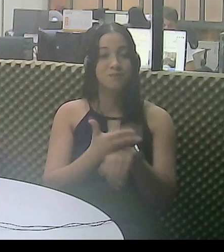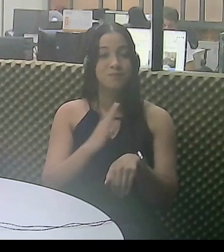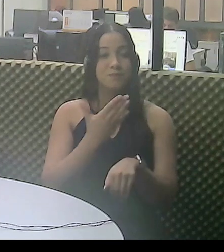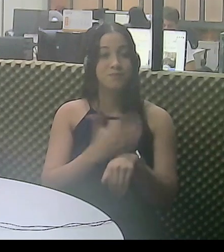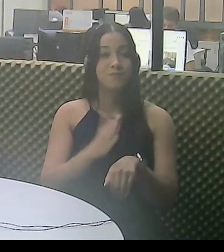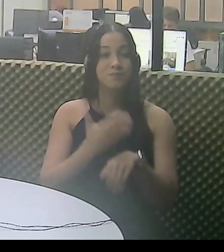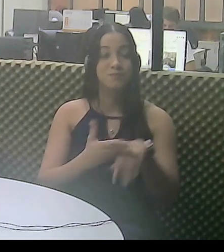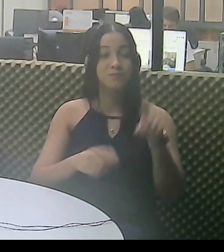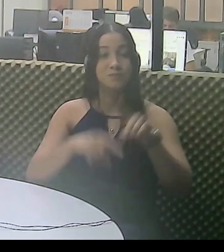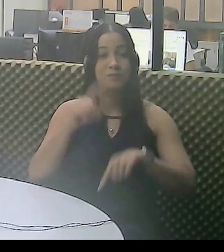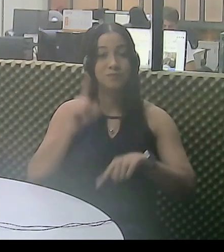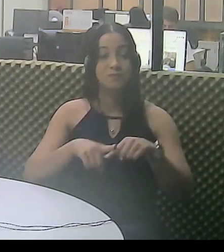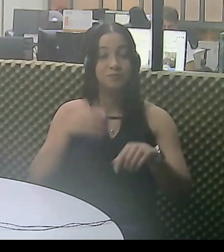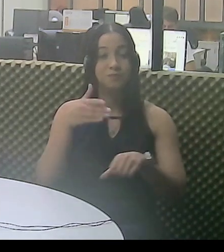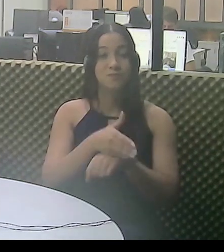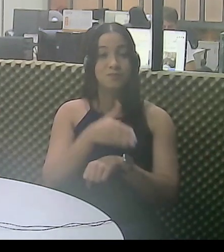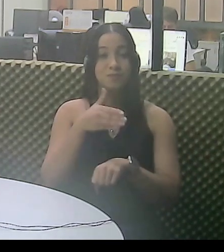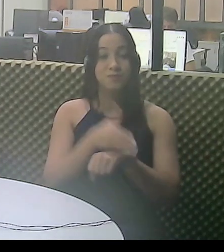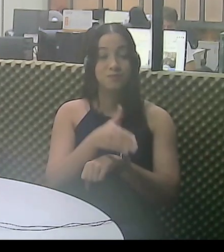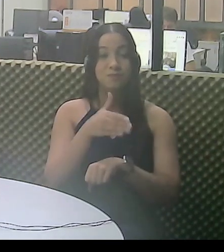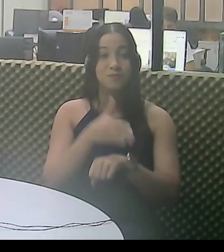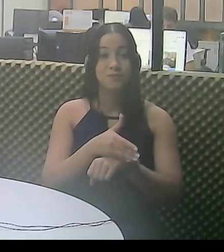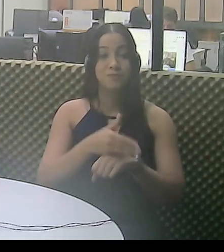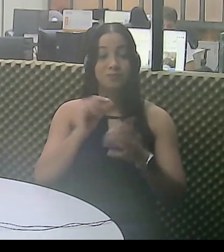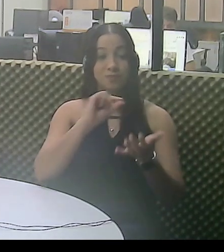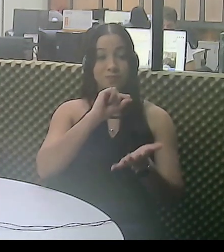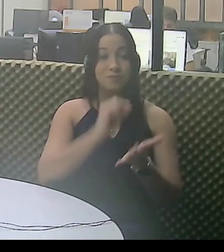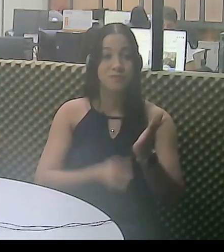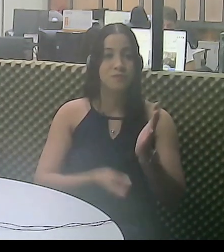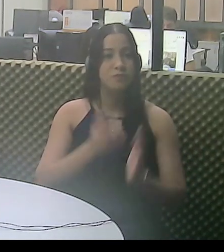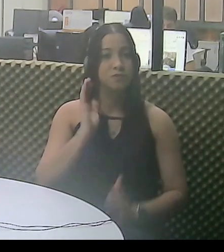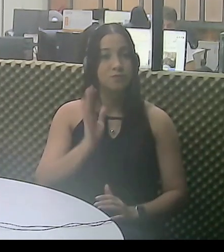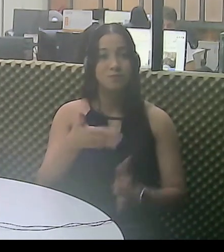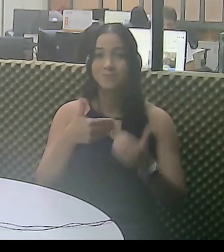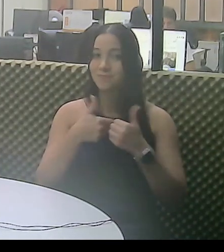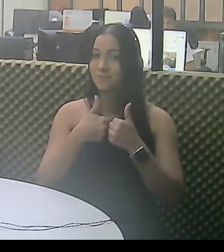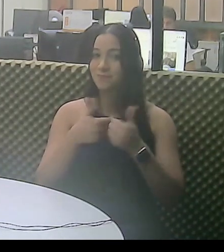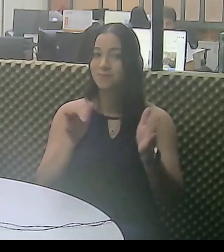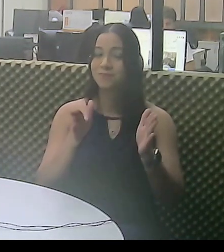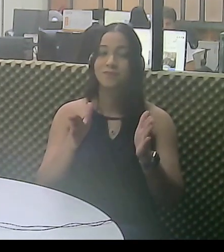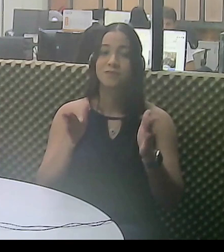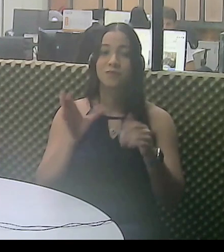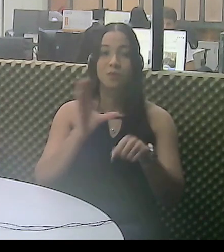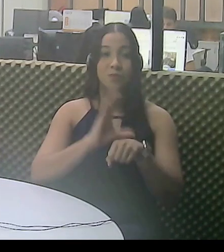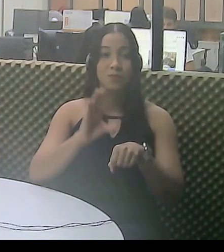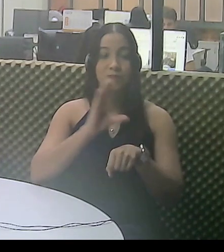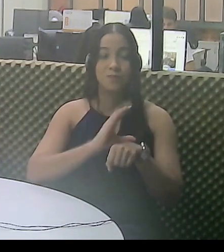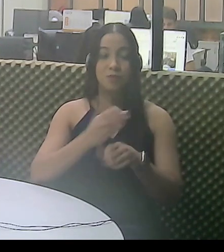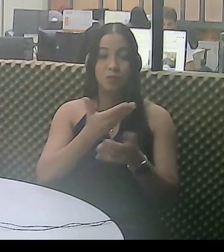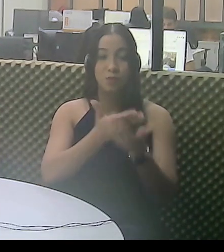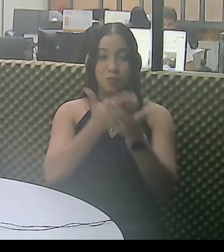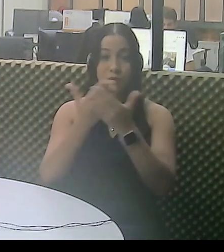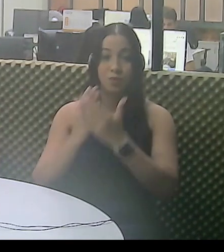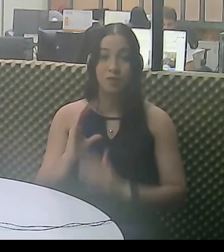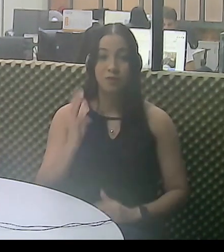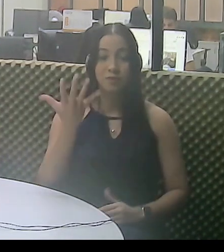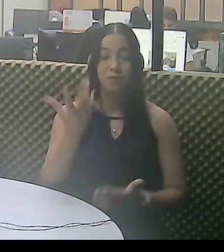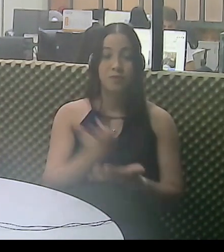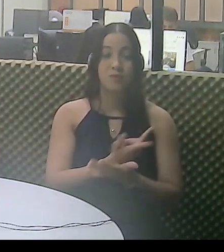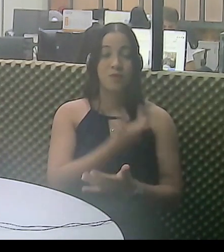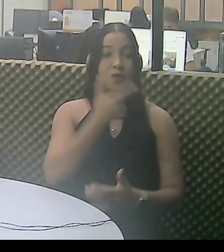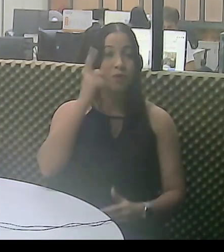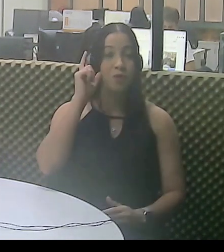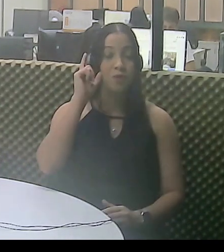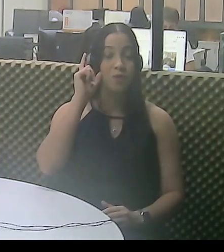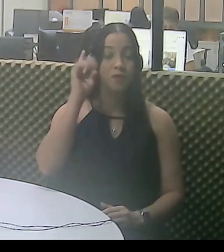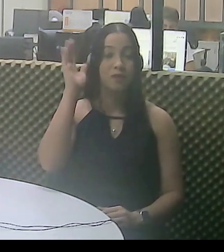aos estabelecimentos participantes. As inscrições já estão abertas para a capacitação. O evento aconteceu na tarde de ontem